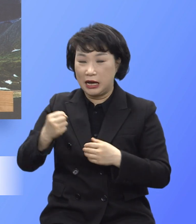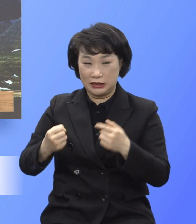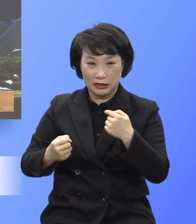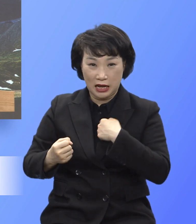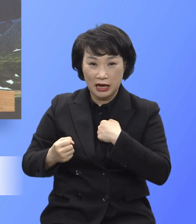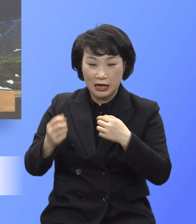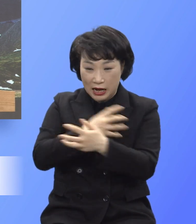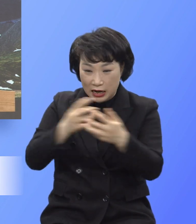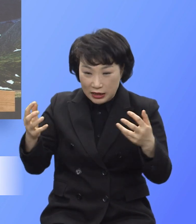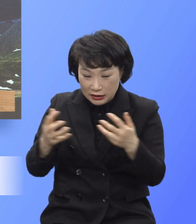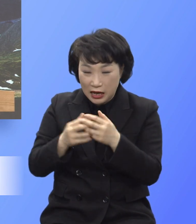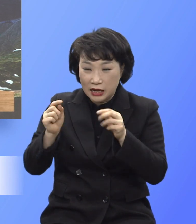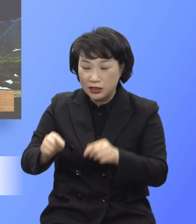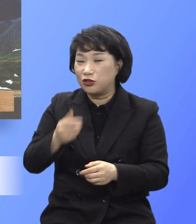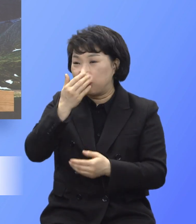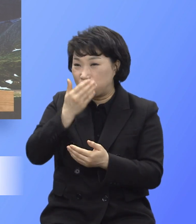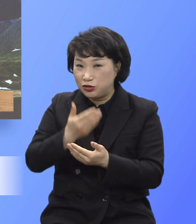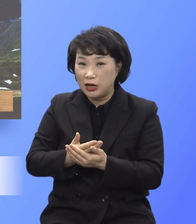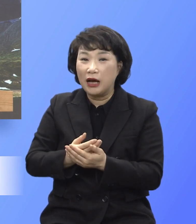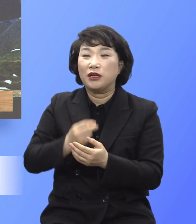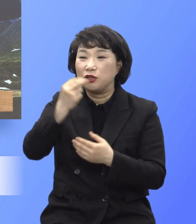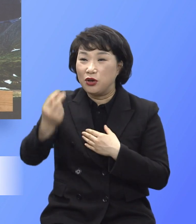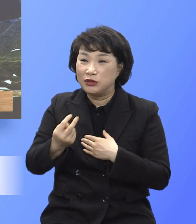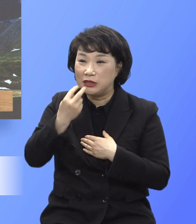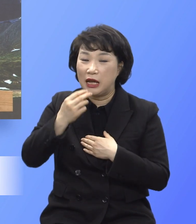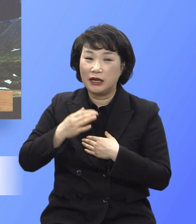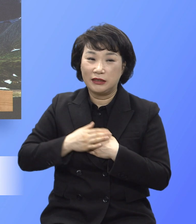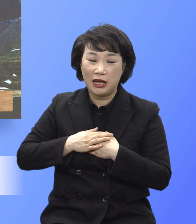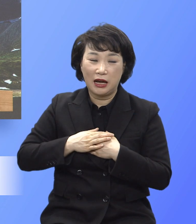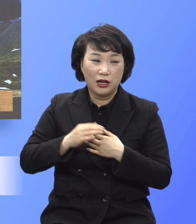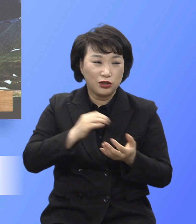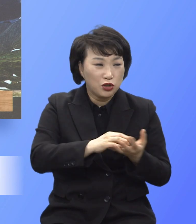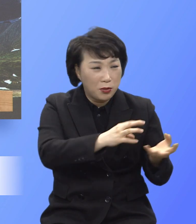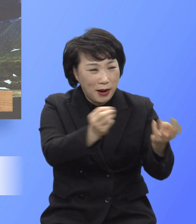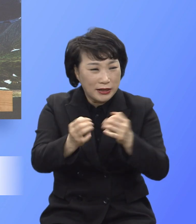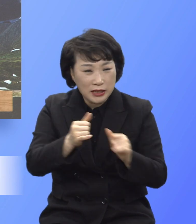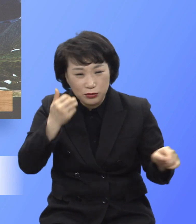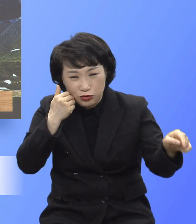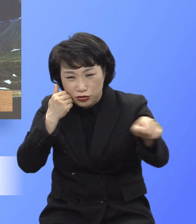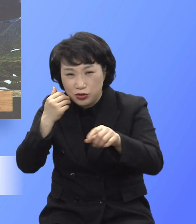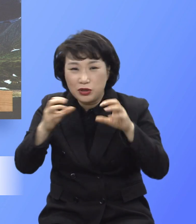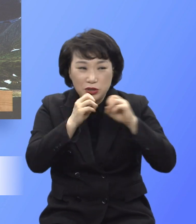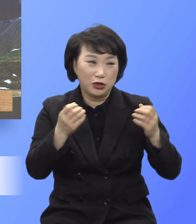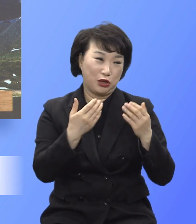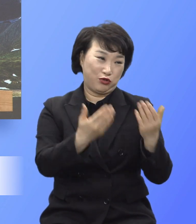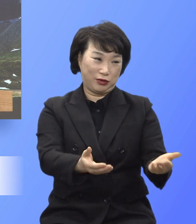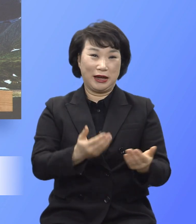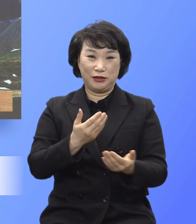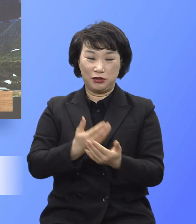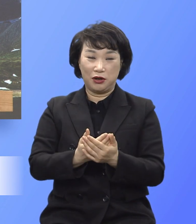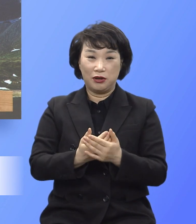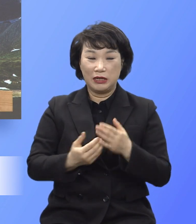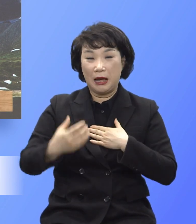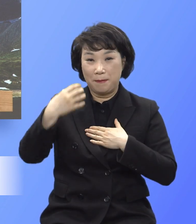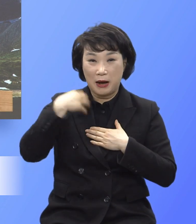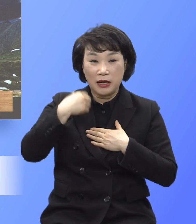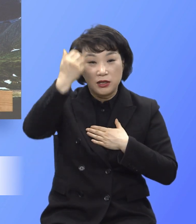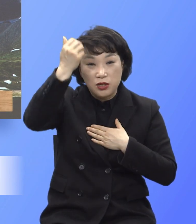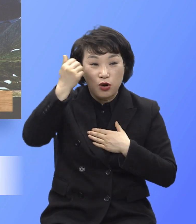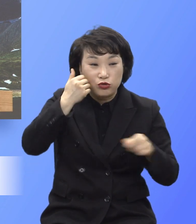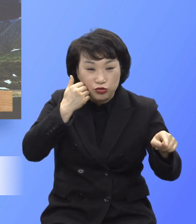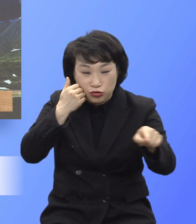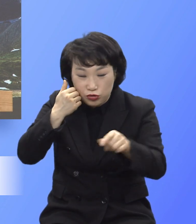안에 가득한 이 위대한 영생을 수많은 사람에게 전하게 하시고 내가 맡은